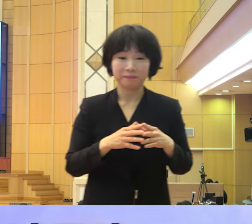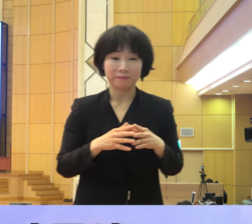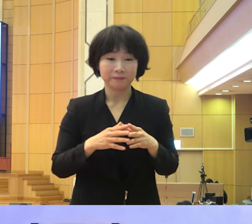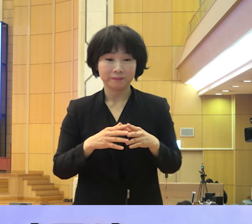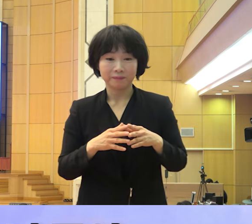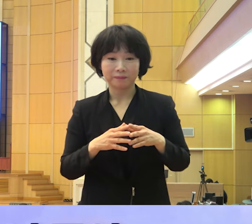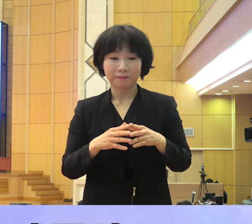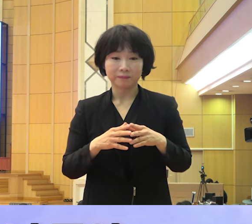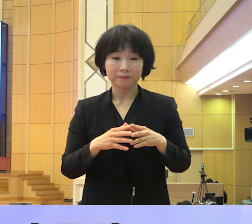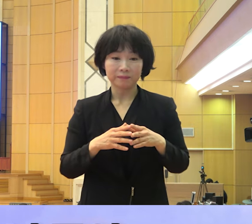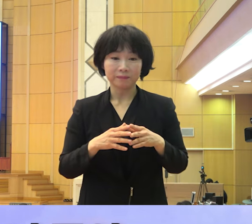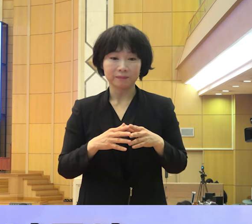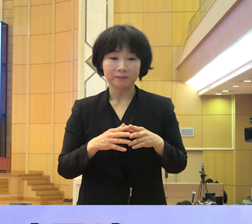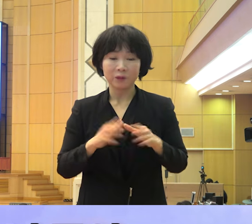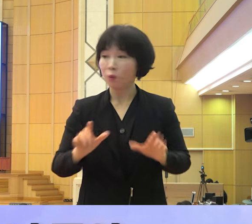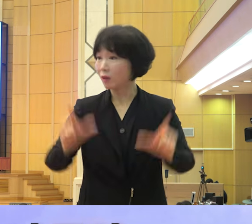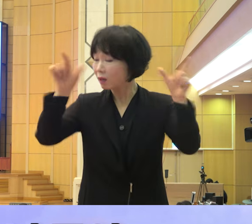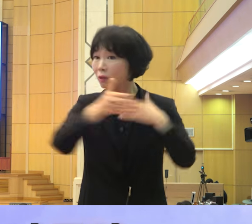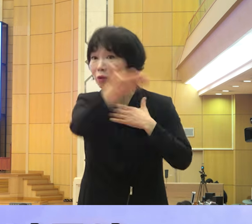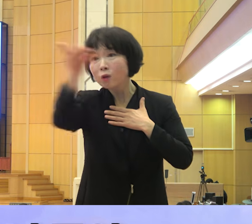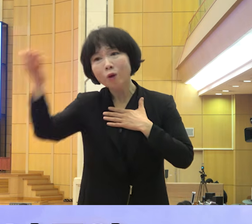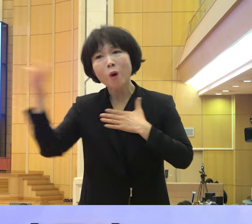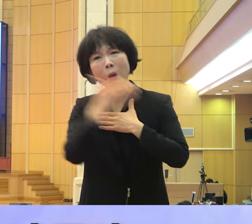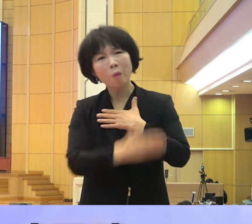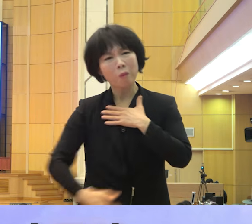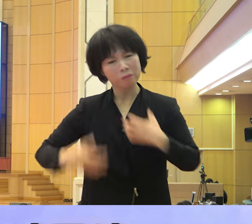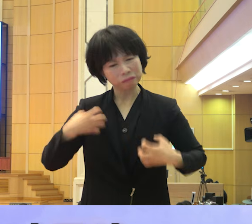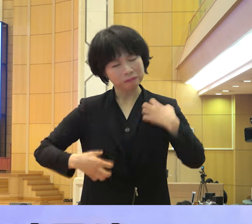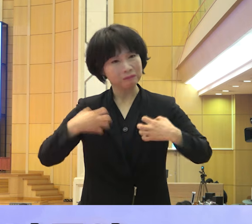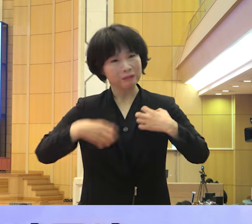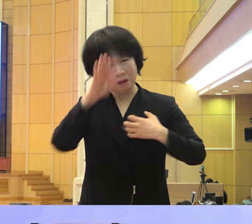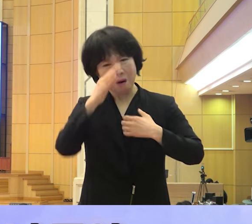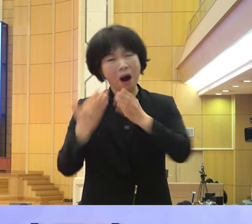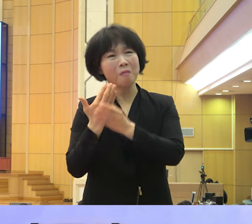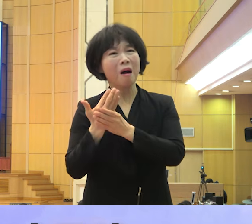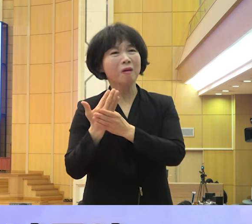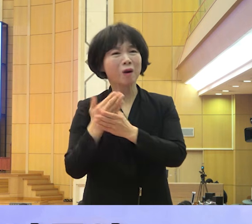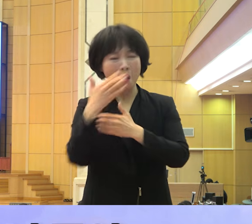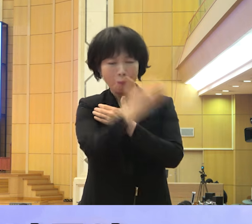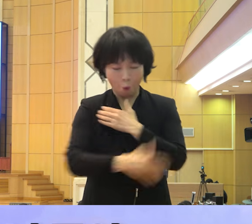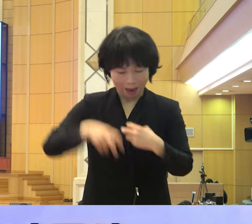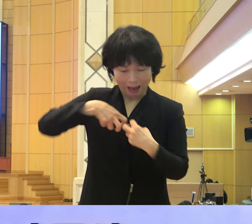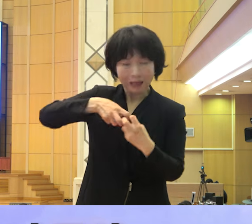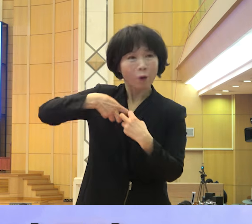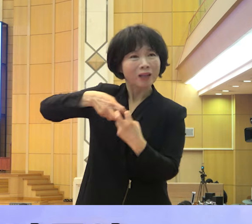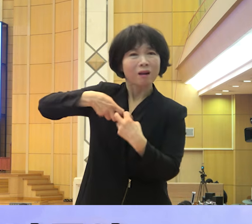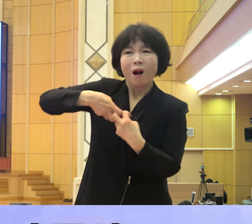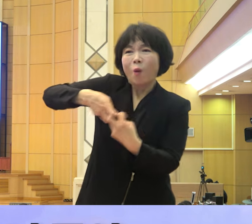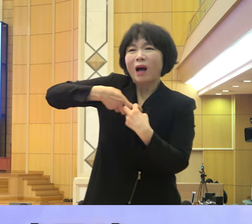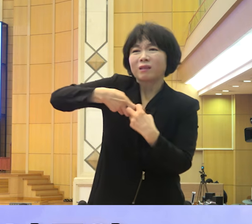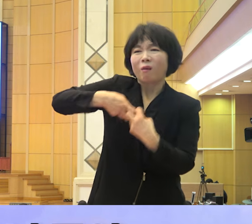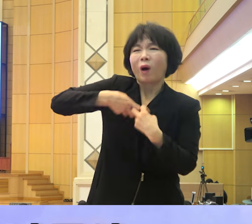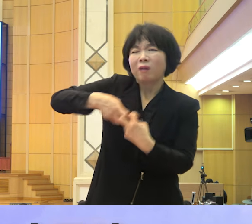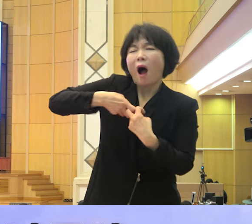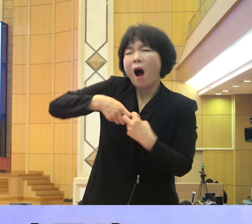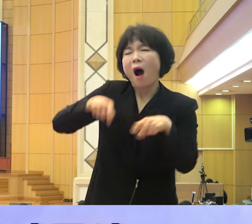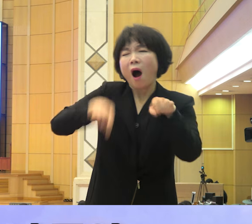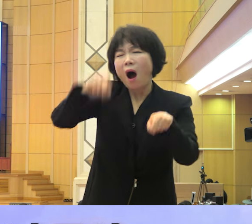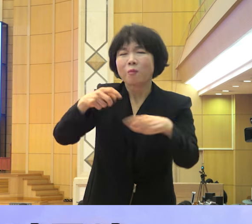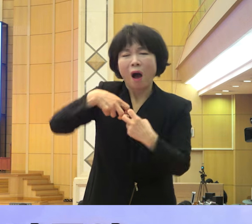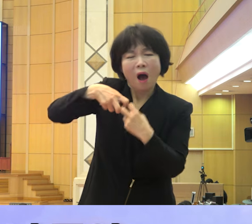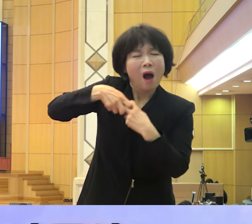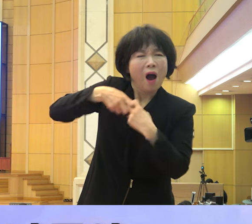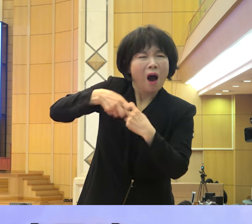제가 이야기해서 운동하시는 분들, 또 관절 좀 아프신 분들 MSM이라고 영양제